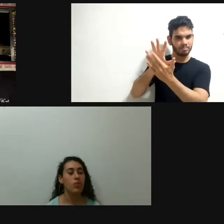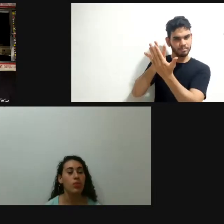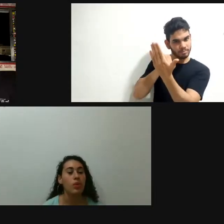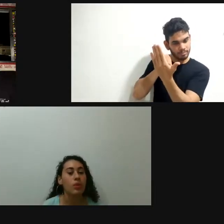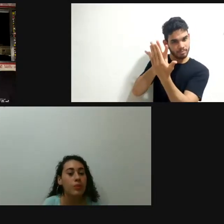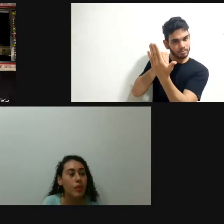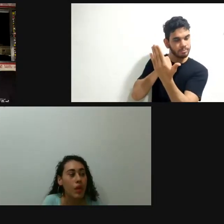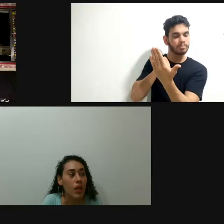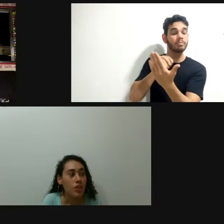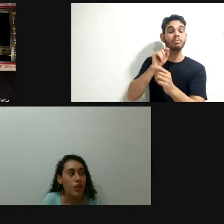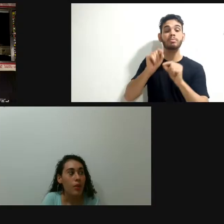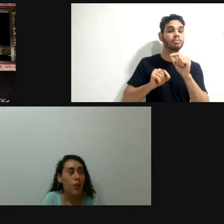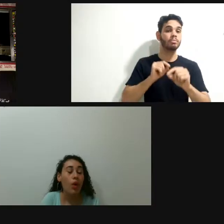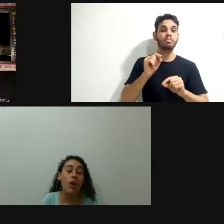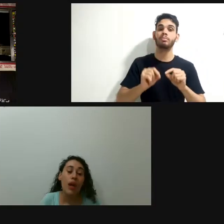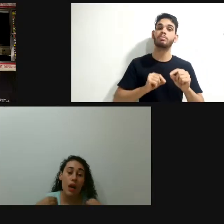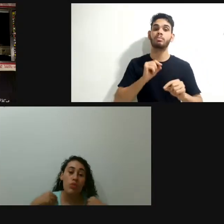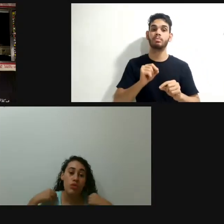questão do